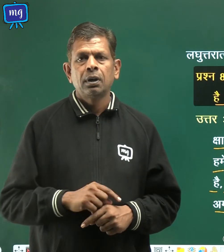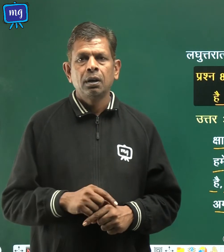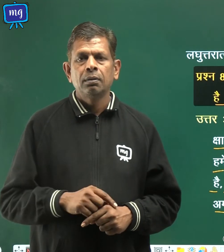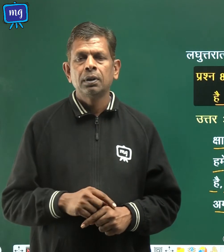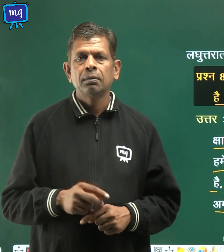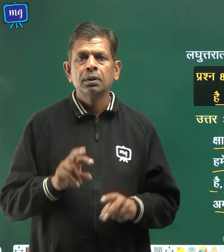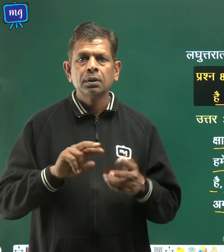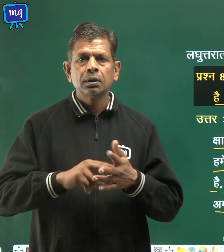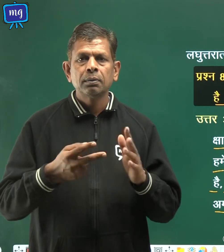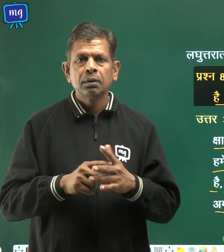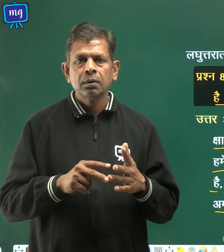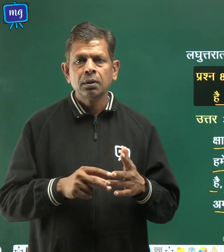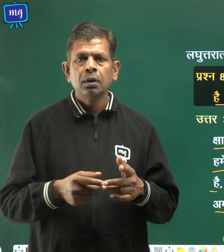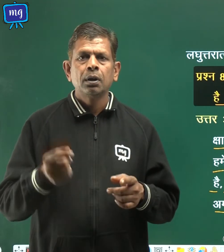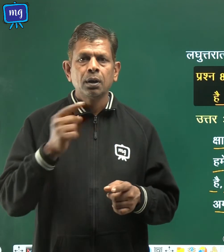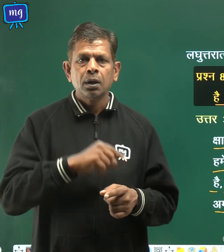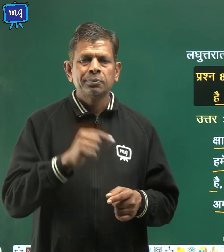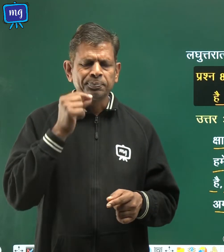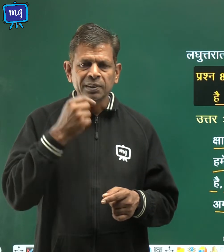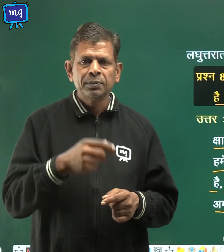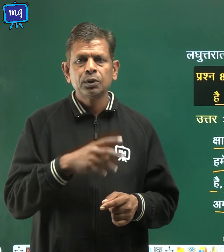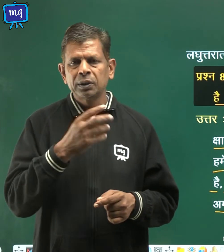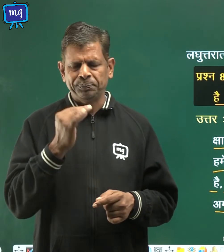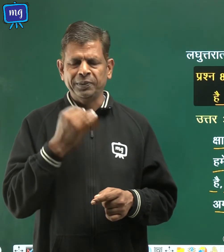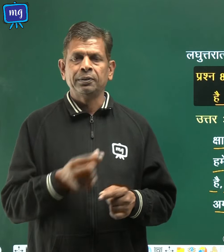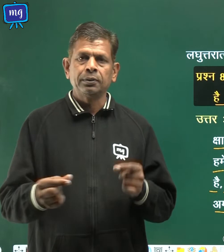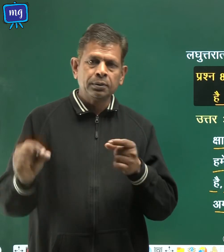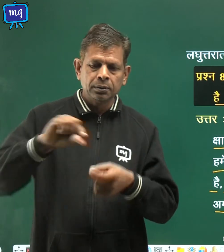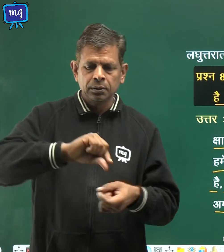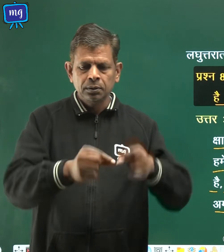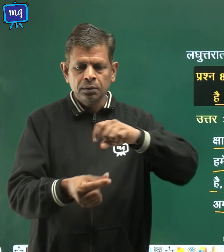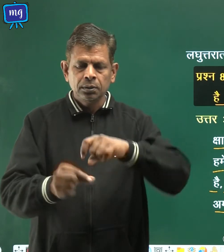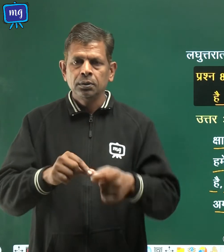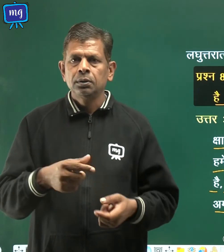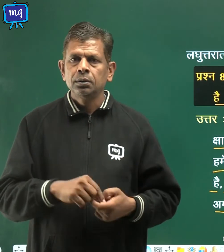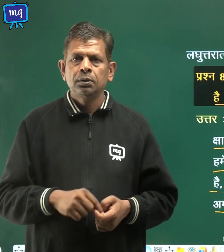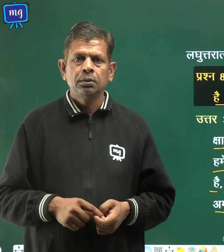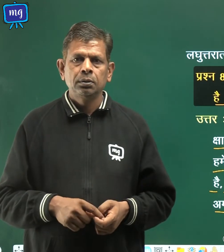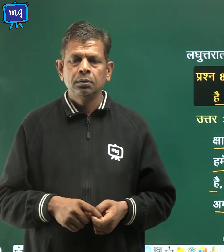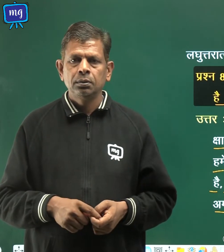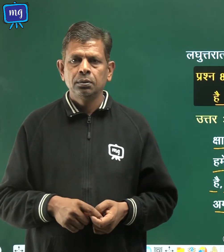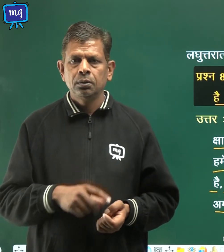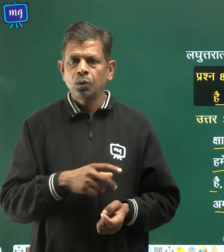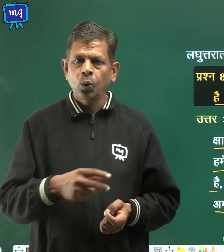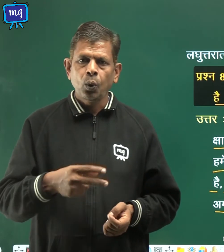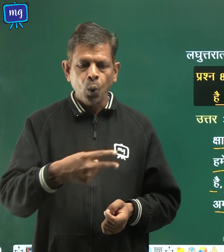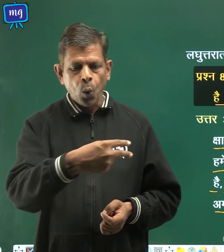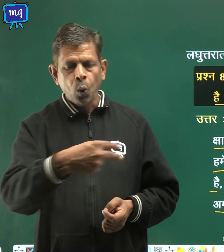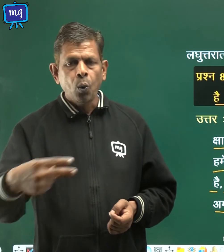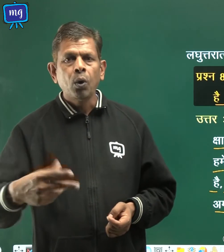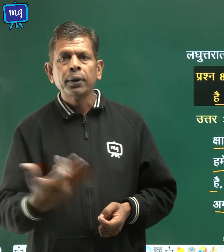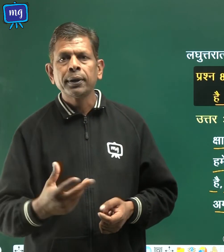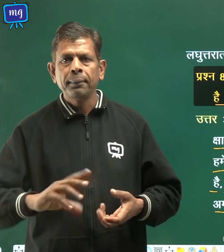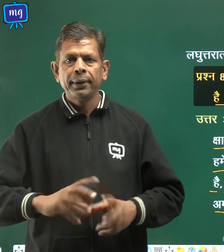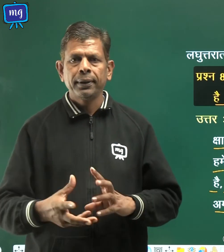है कि अम्ल क्षारक से क्रिया कर रहा है और क्या बना रहा